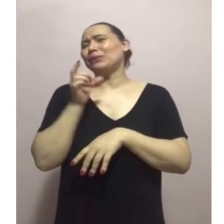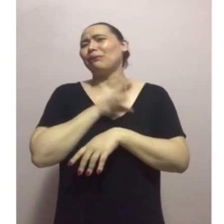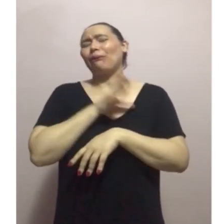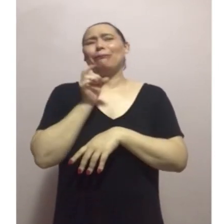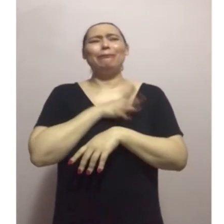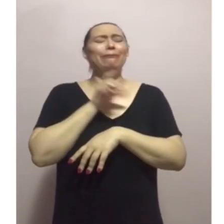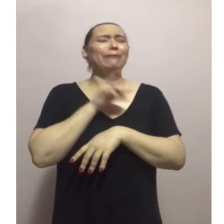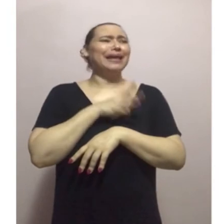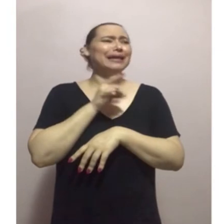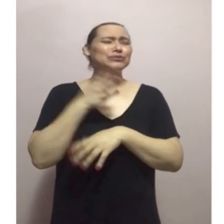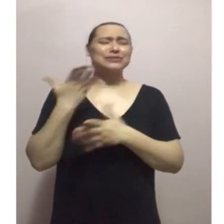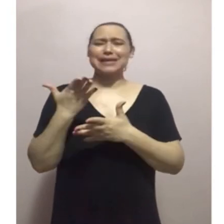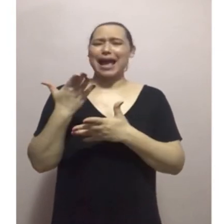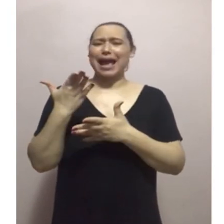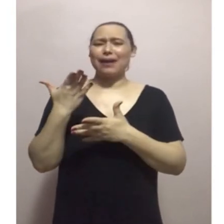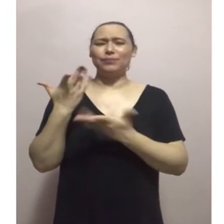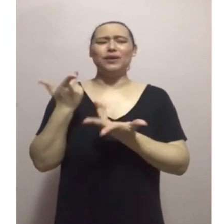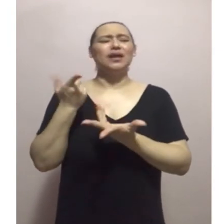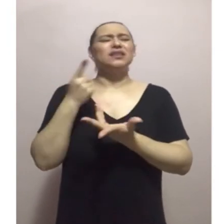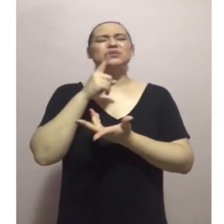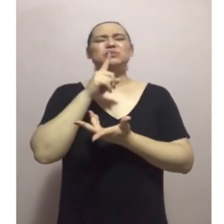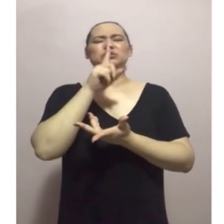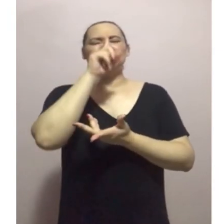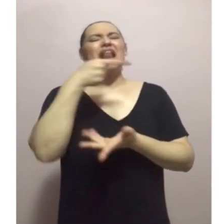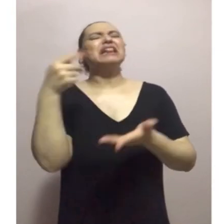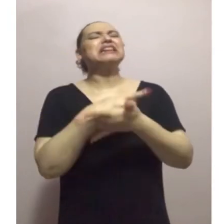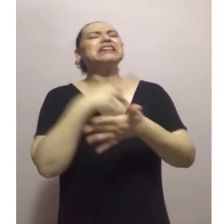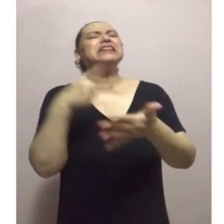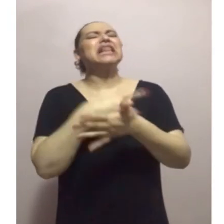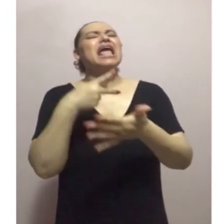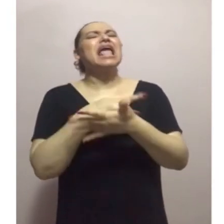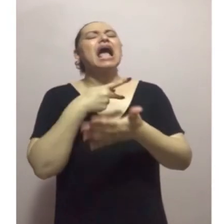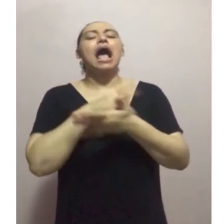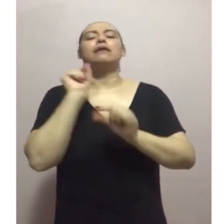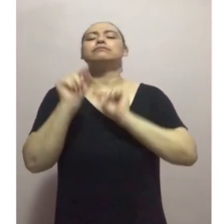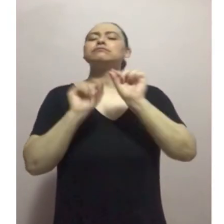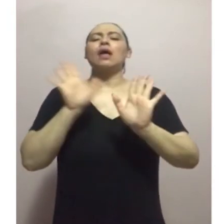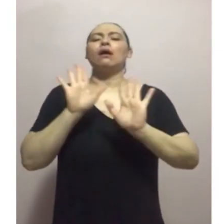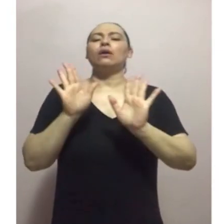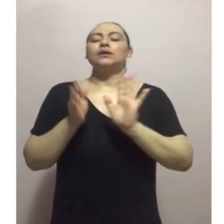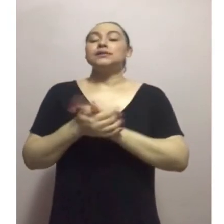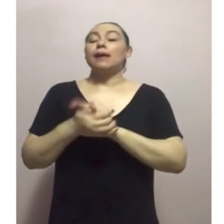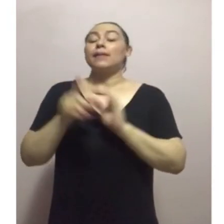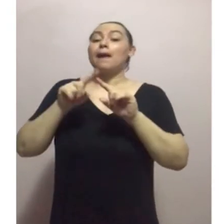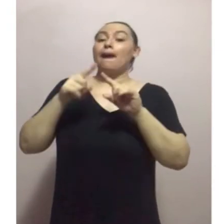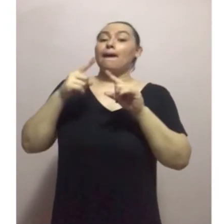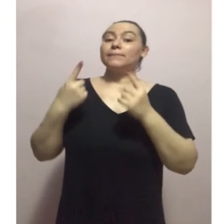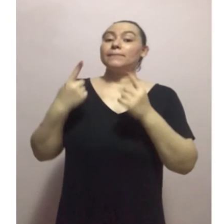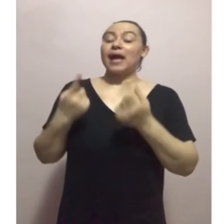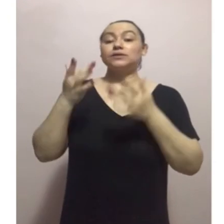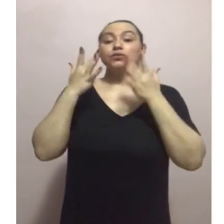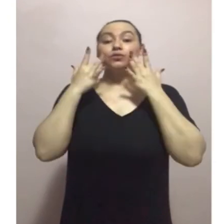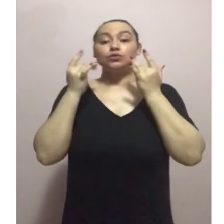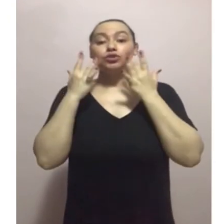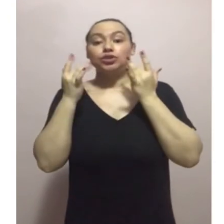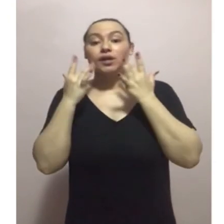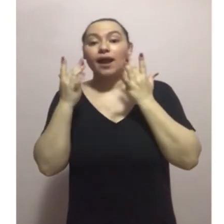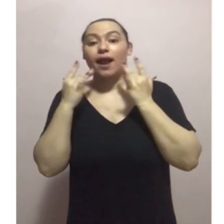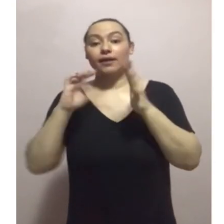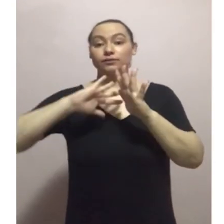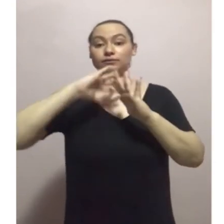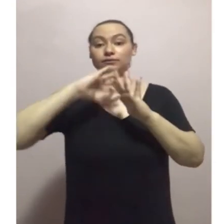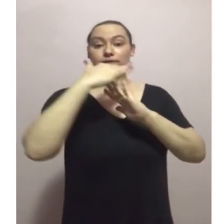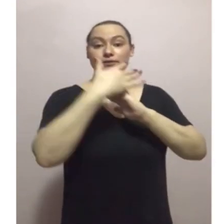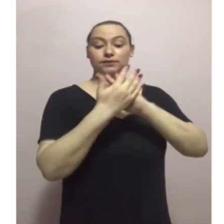muito angustiada com esse julgamento. Mas essa frase do Matias, que diz que o teatro é feito com as mãos